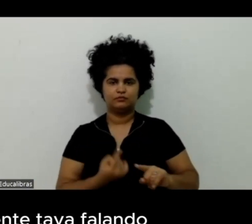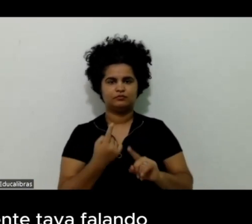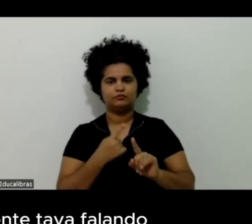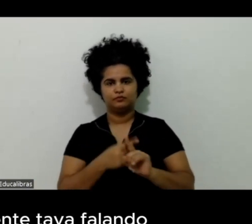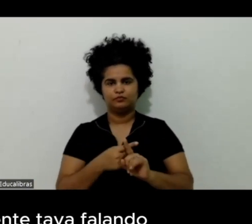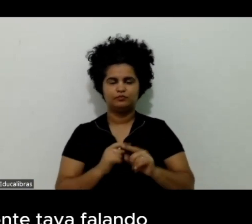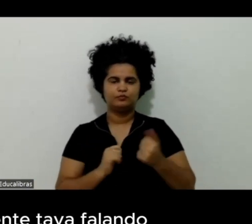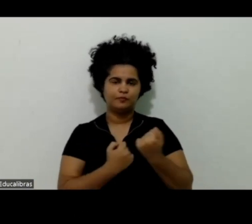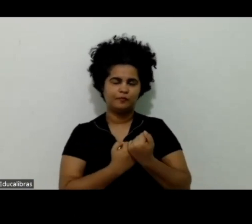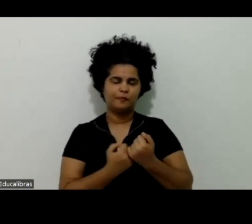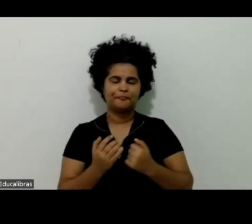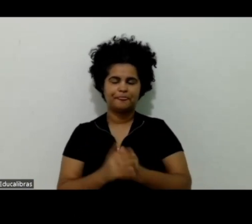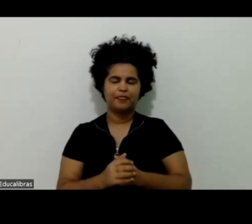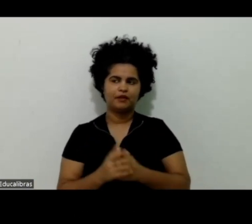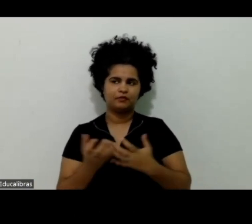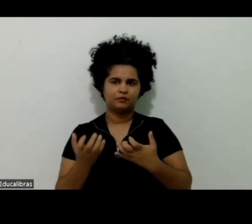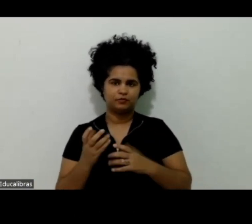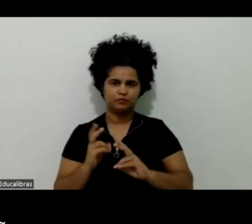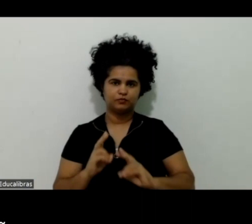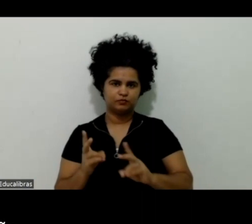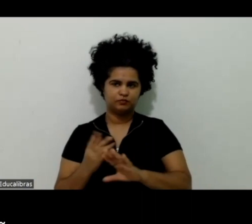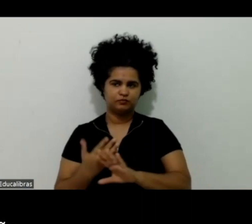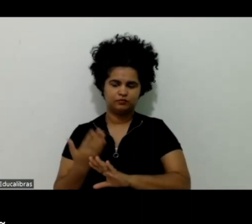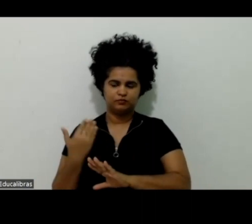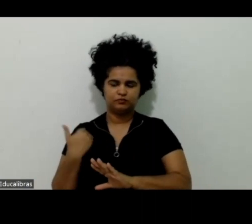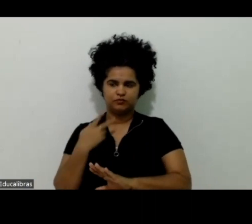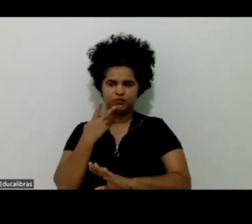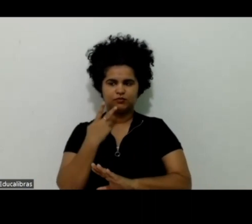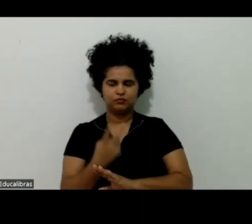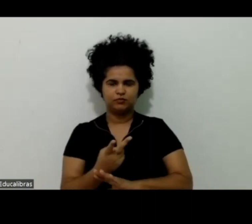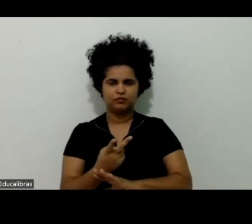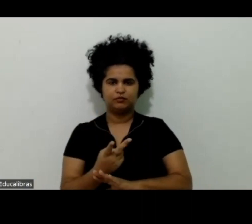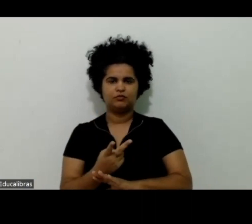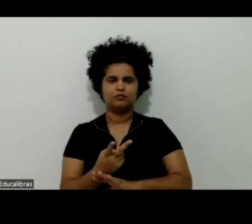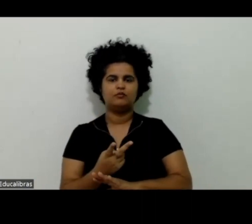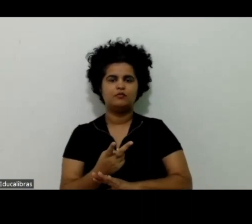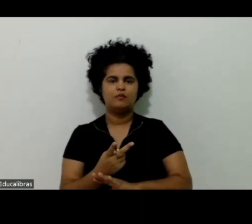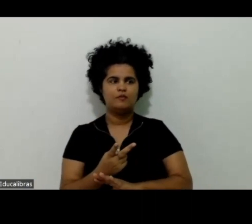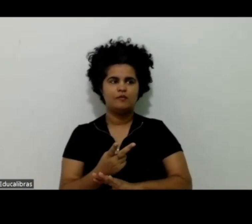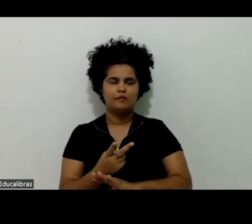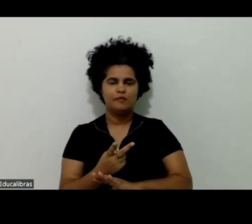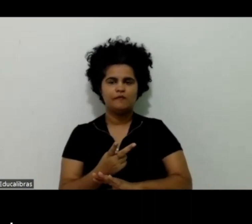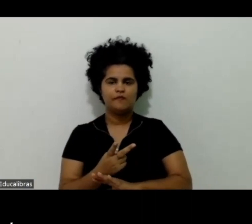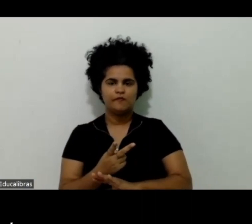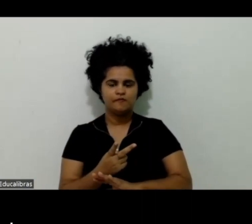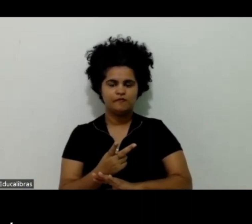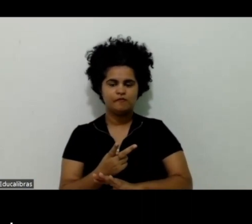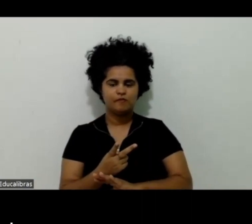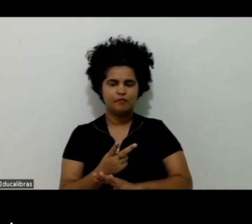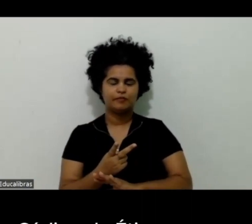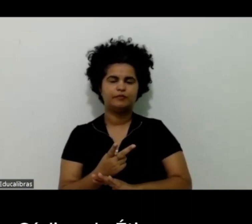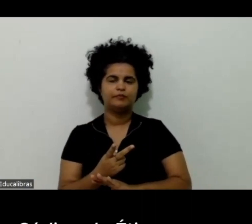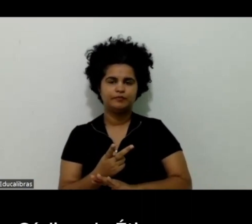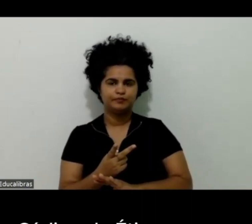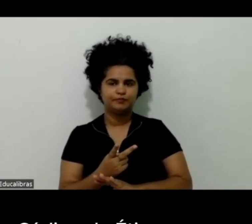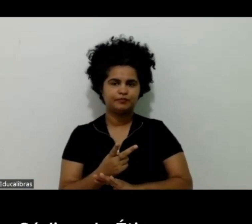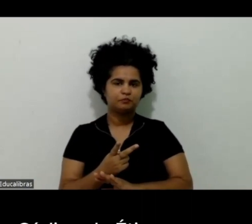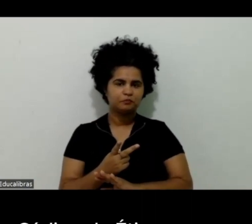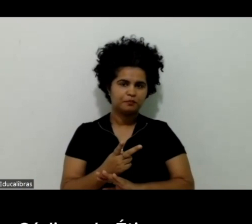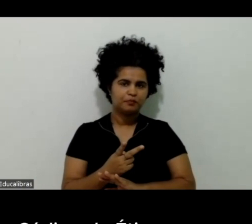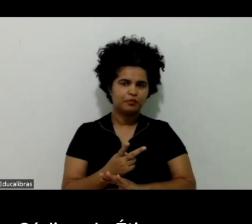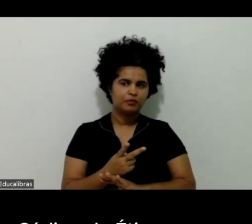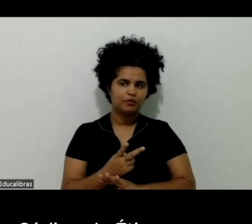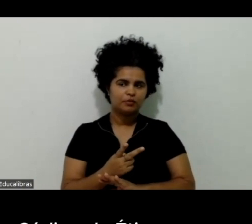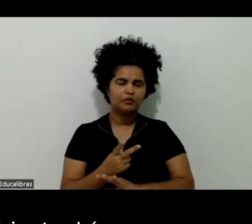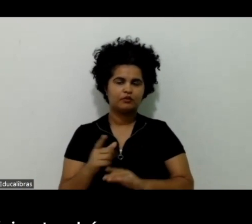estava falando anteriormente, né, dessa direção, né, desse horizonte, né, colocado pelos